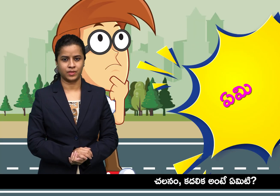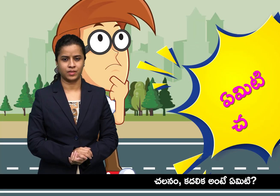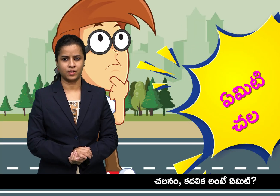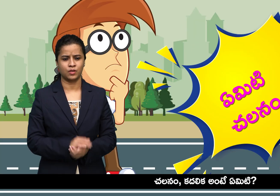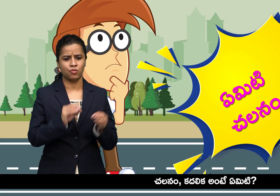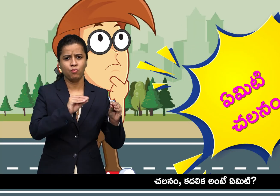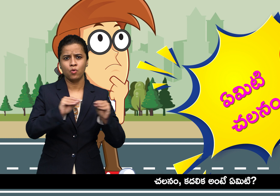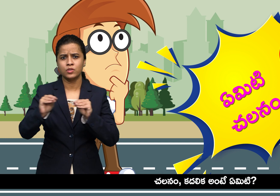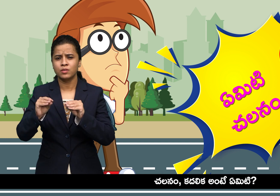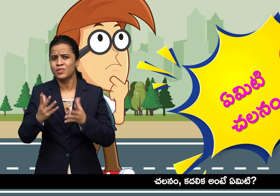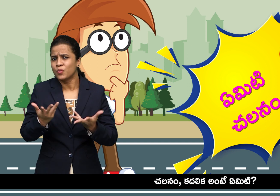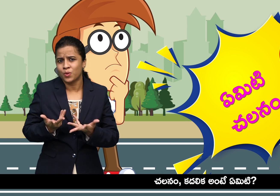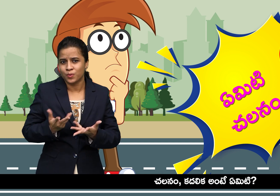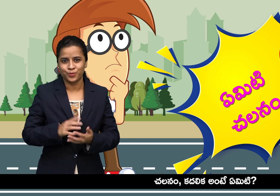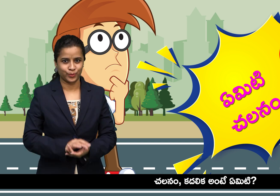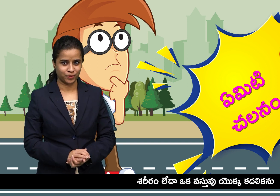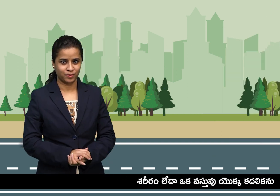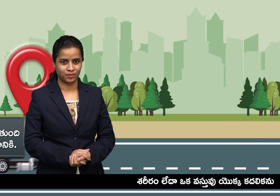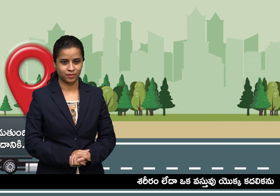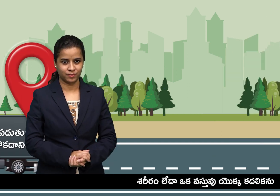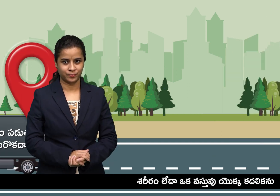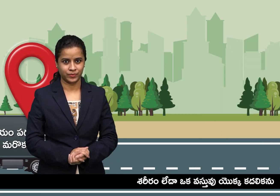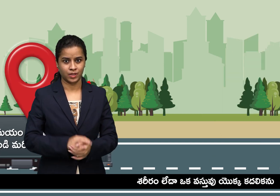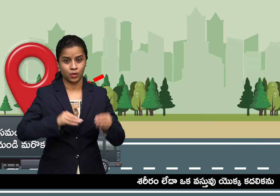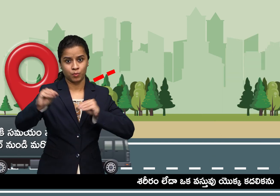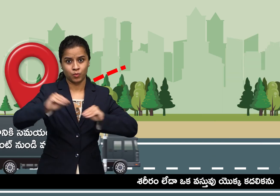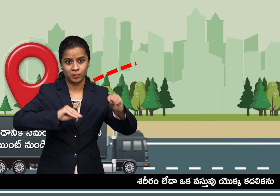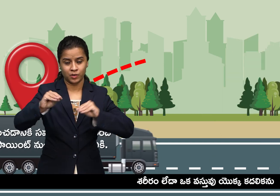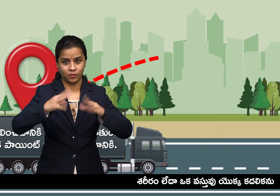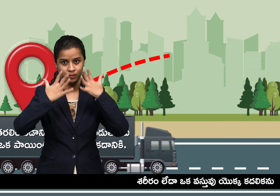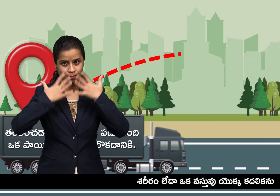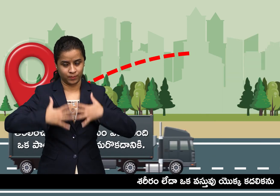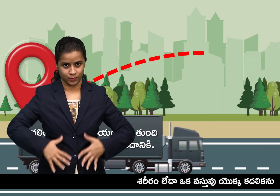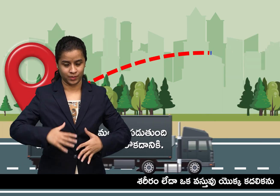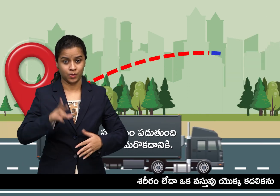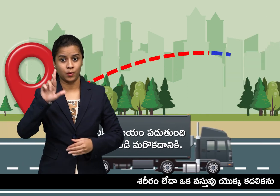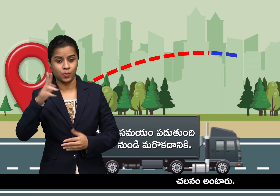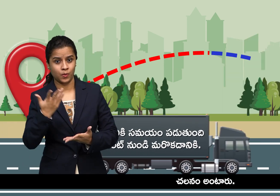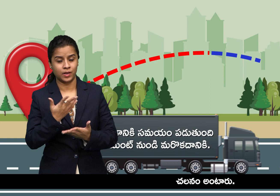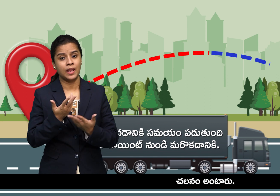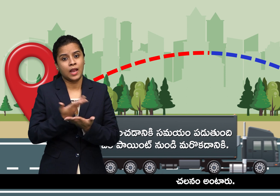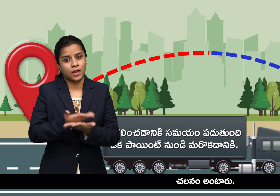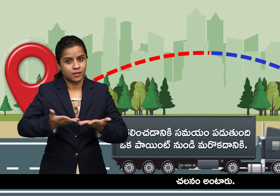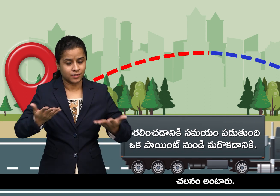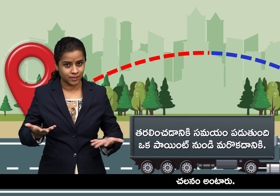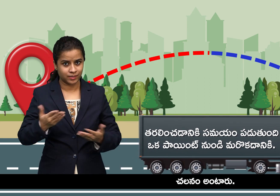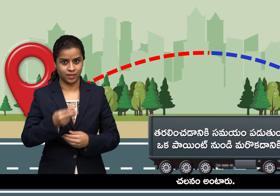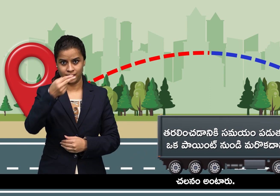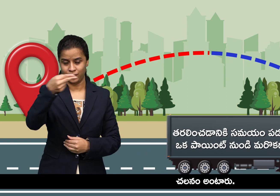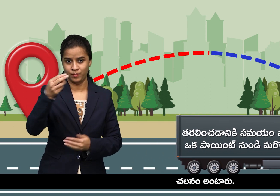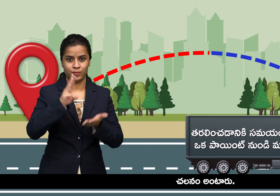చలనం, కదలిక అంటే ఏమిటి? శరీరం లేదా ఒక వస్తువు యొక్క కదలికను చలనం అంటారు.